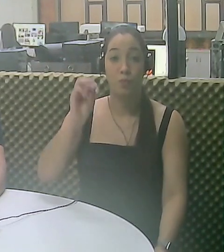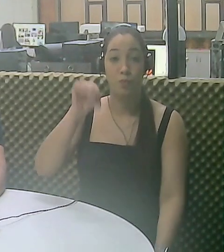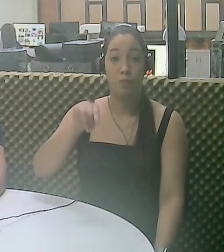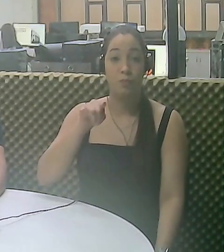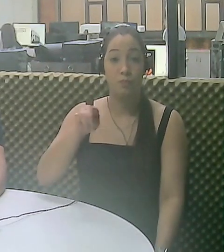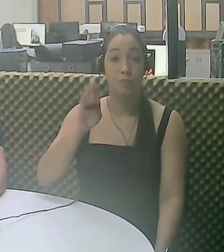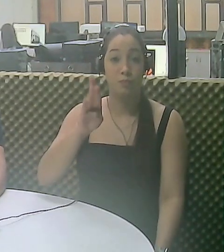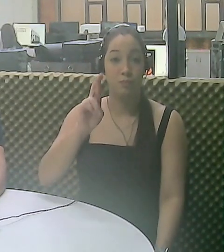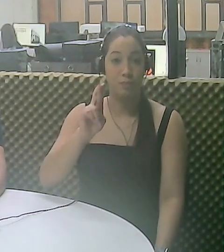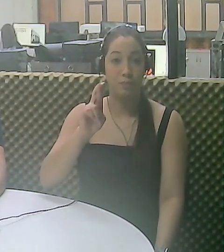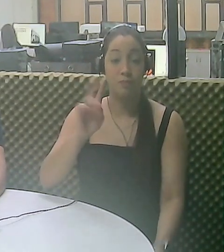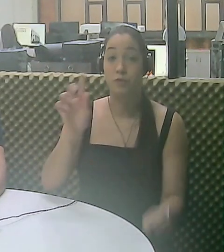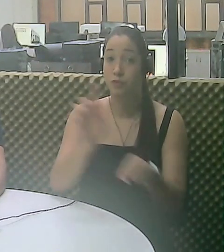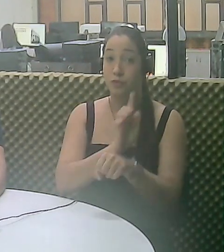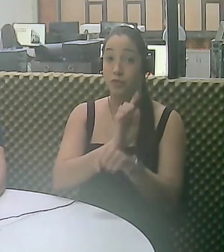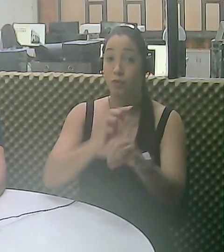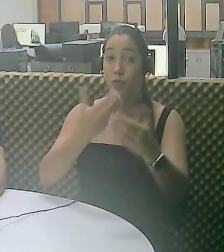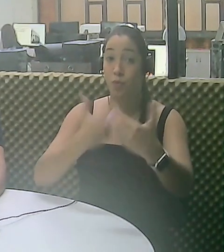gestãodeconcursos.com.br.